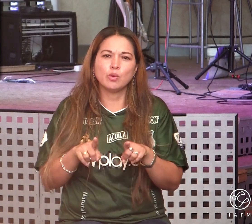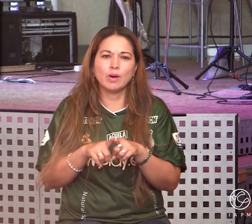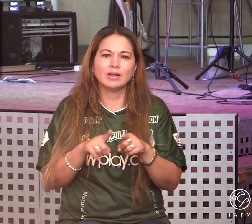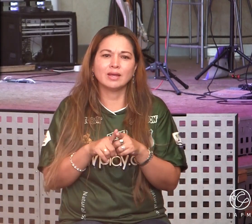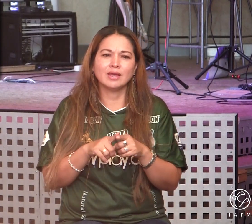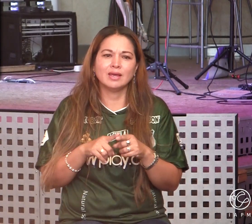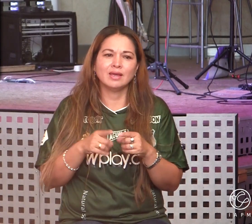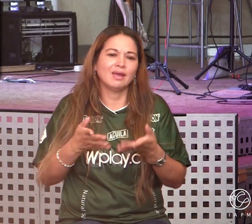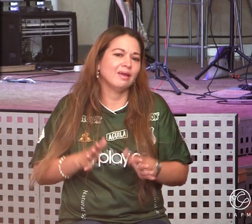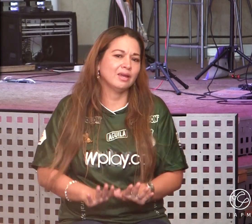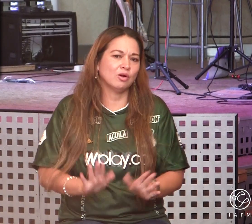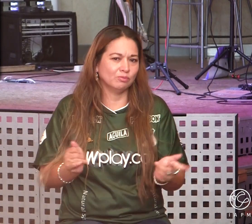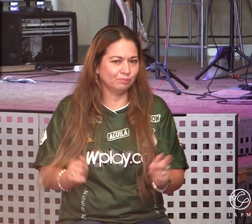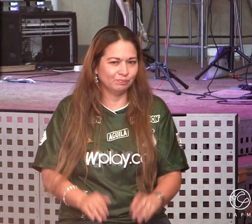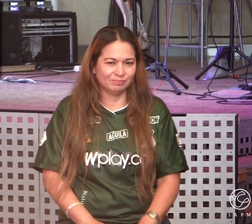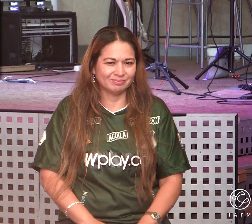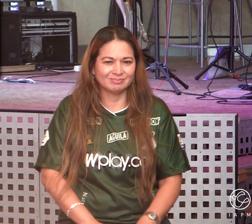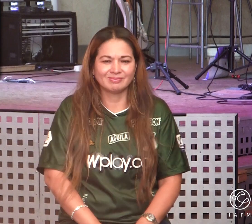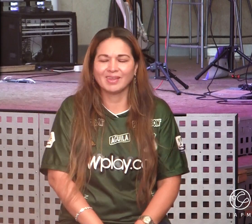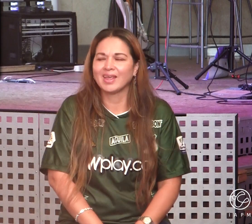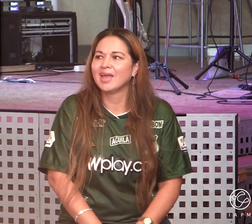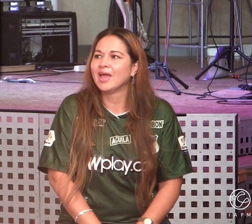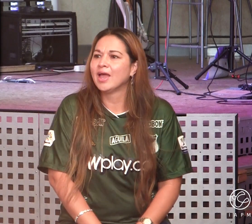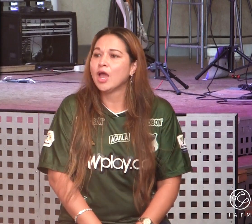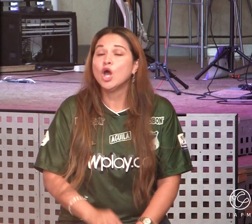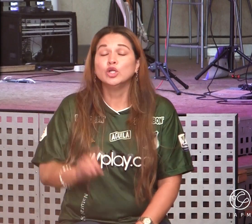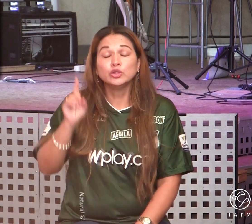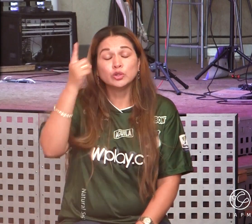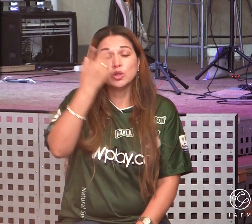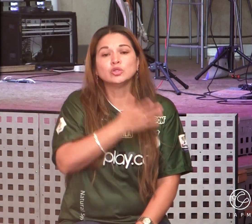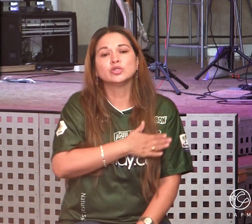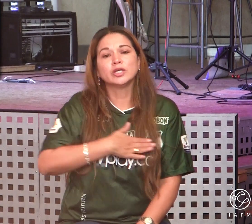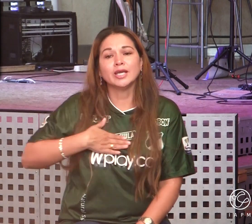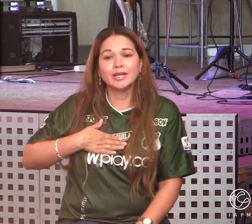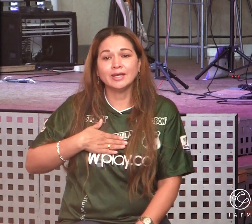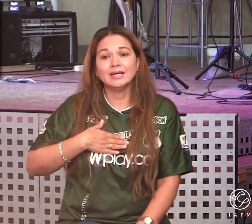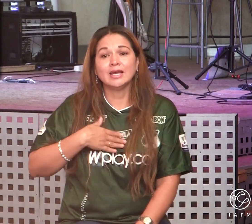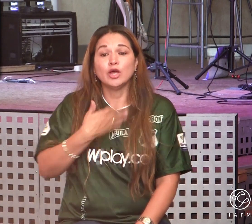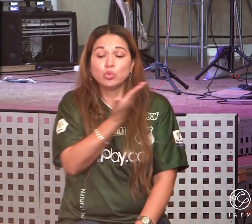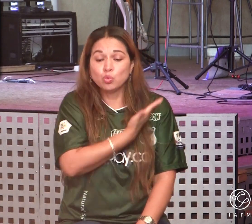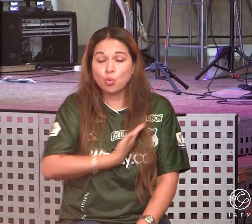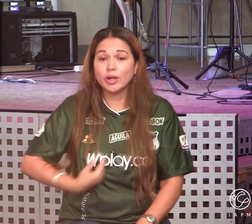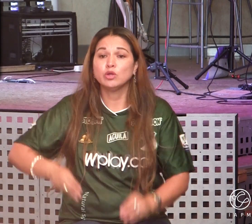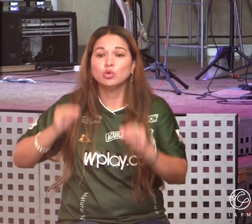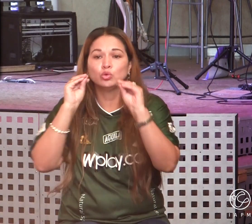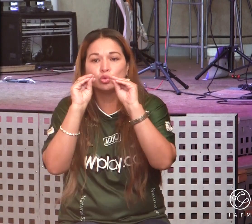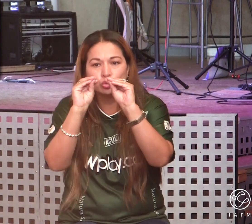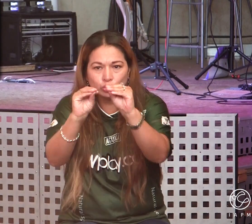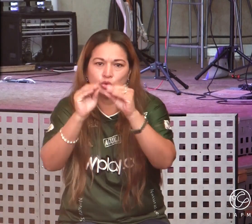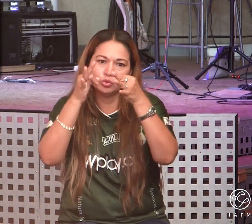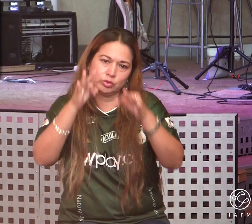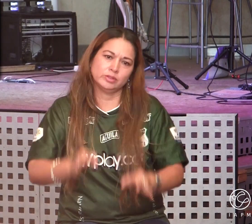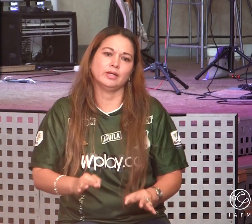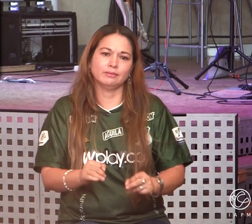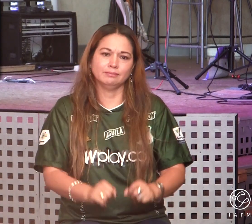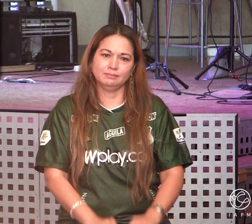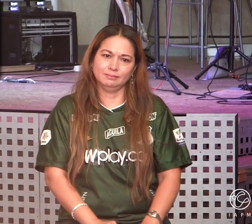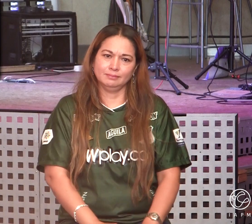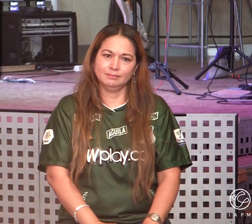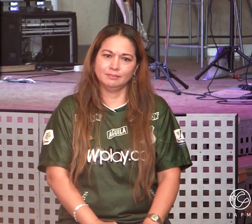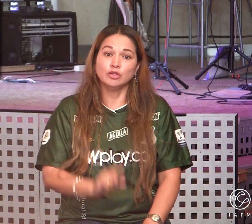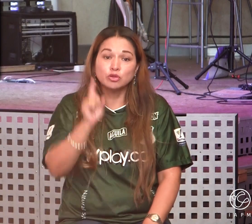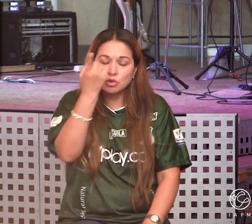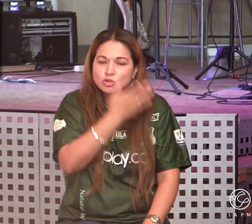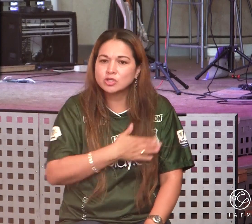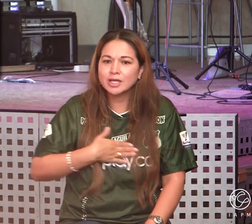Pero lo que la Biblia nos enseña es ser suyos, ser suyos. Estar bajo su gobierno es una cosa distinta. Y estar en